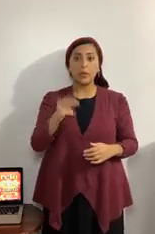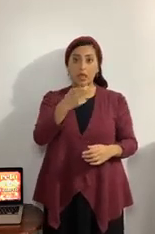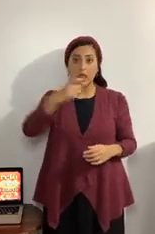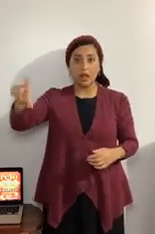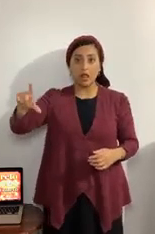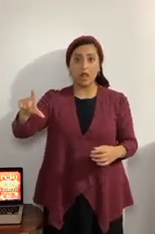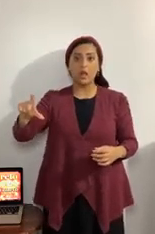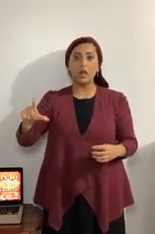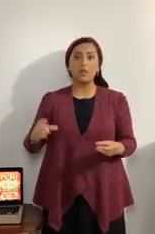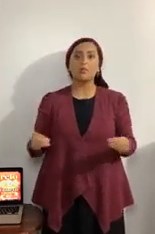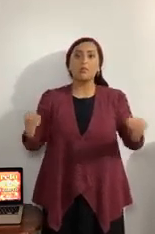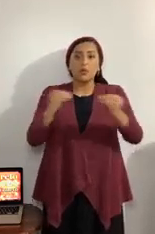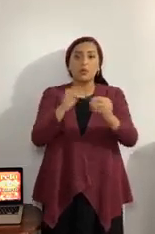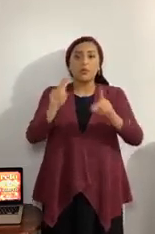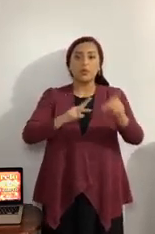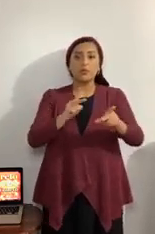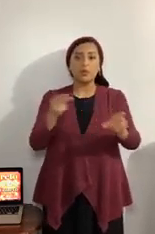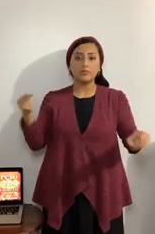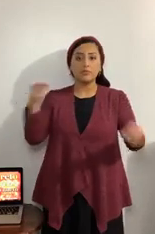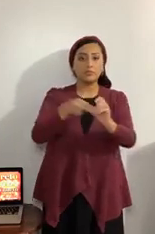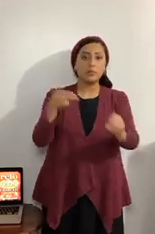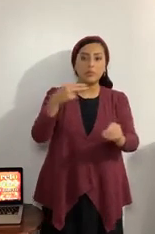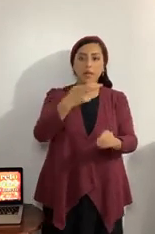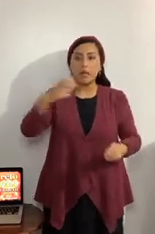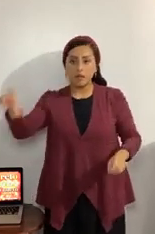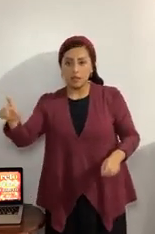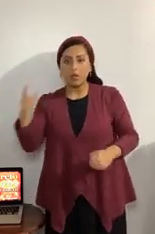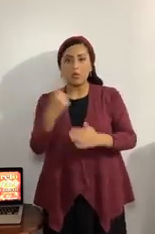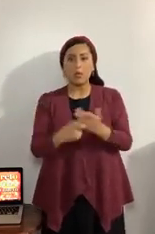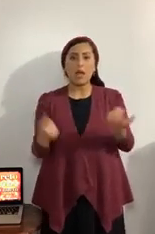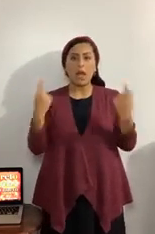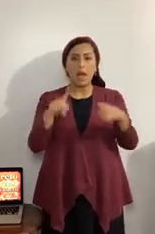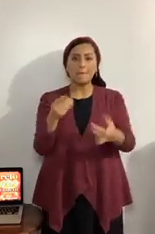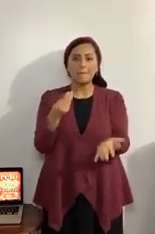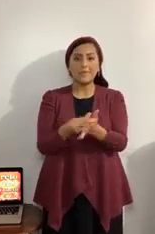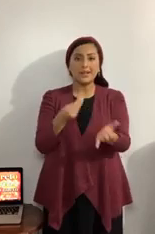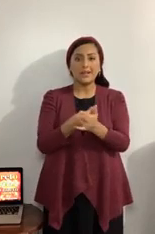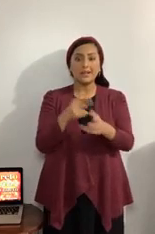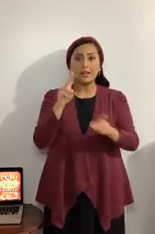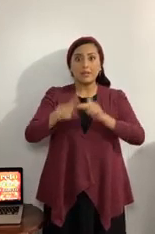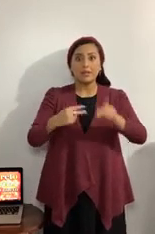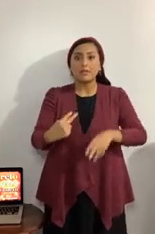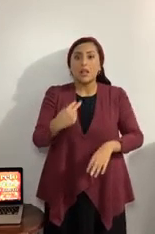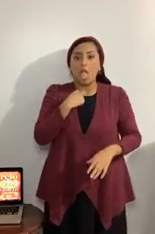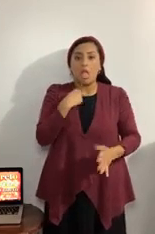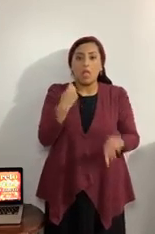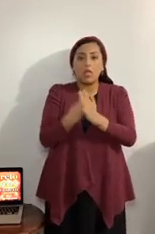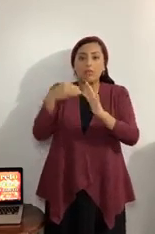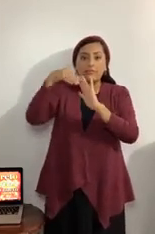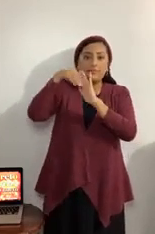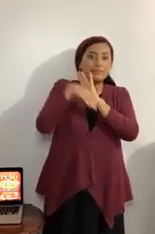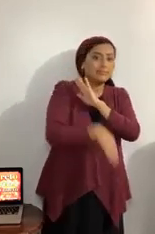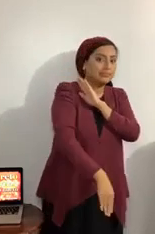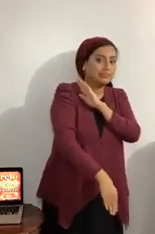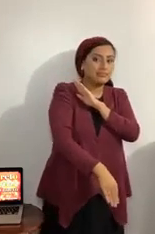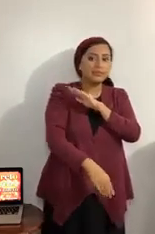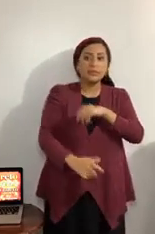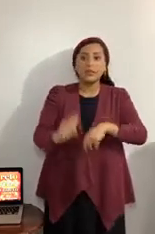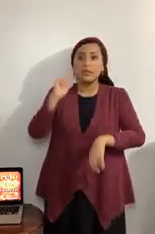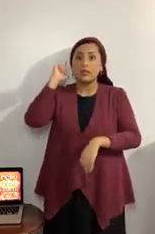más. ¿Qué sucede en las finanzas? La gente se endroga por la mercadotecnia y después viene la cuesta de